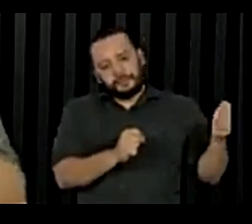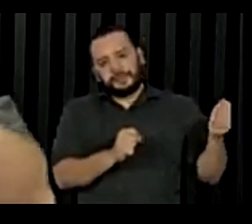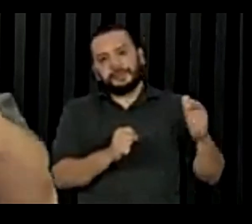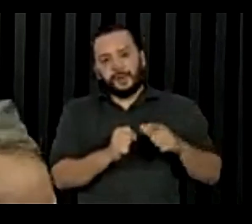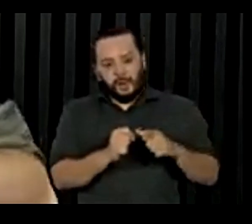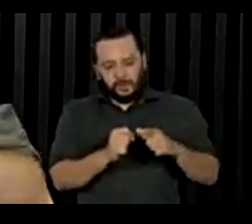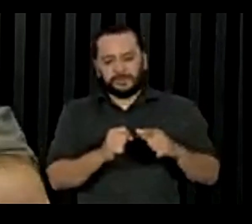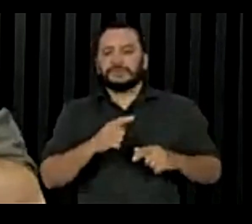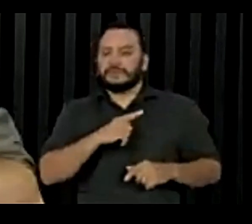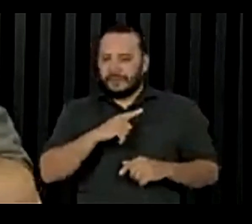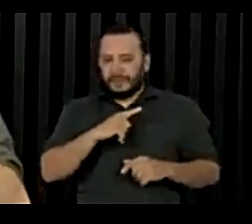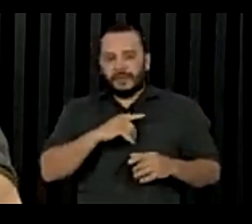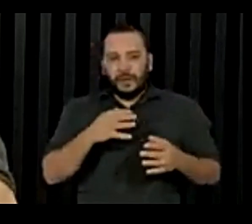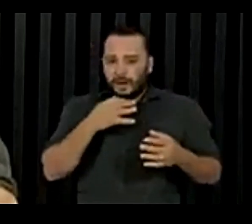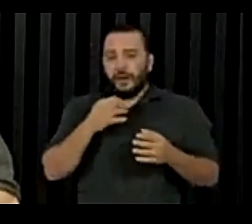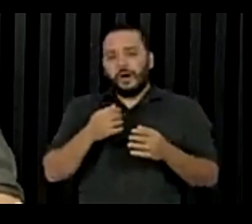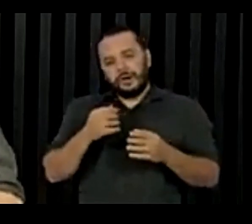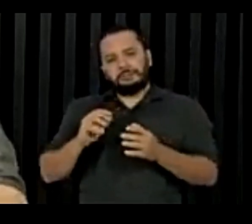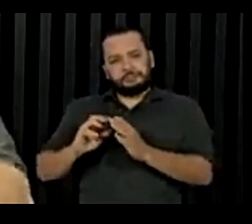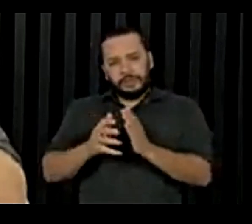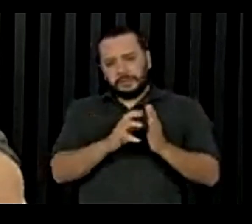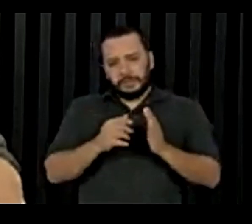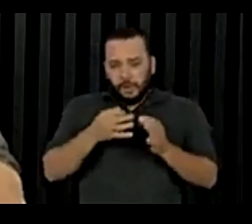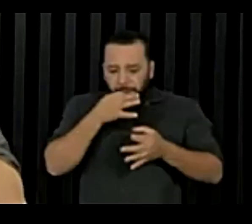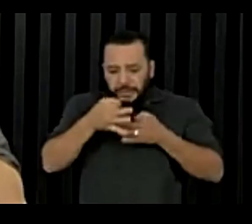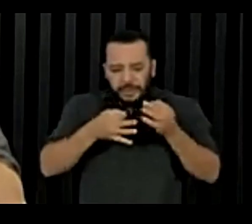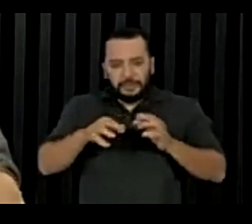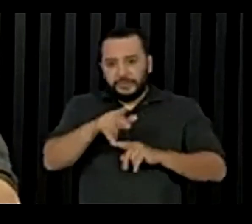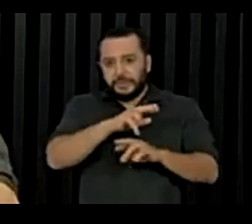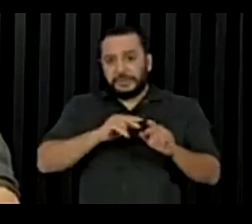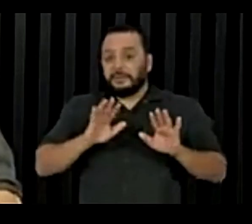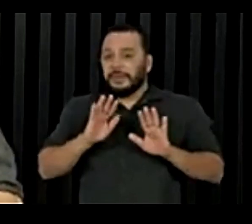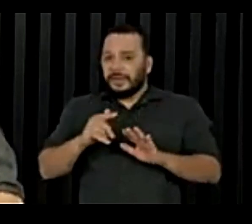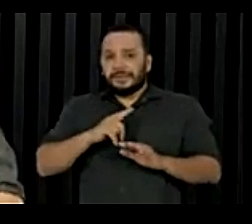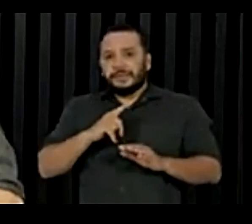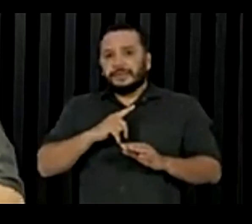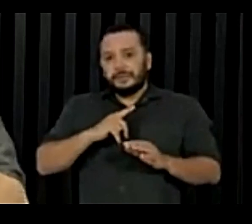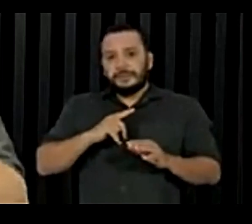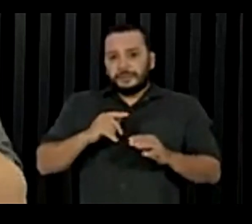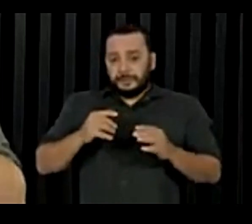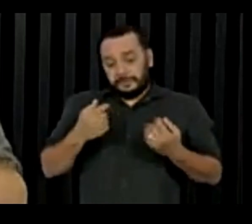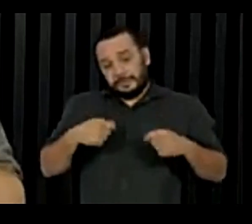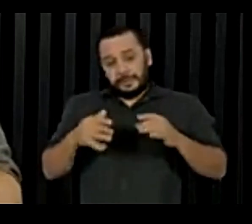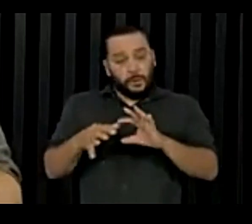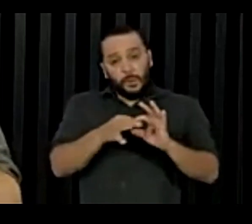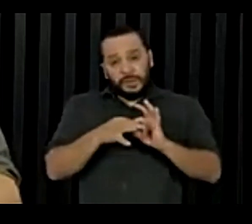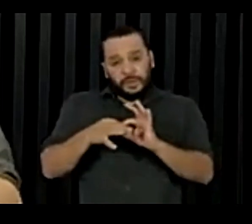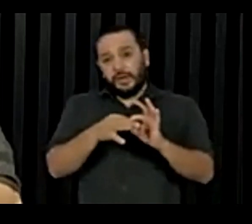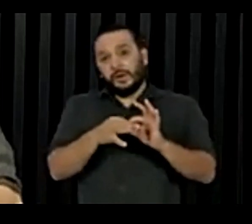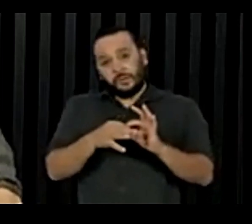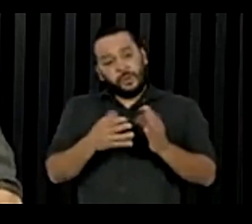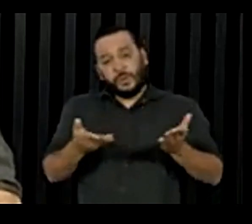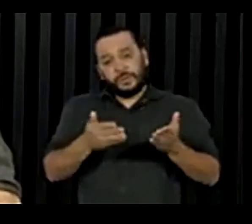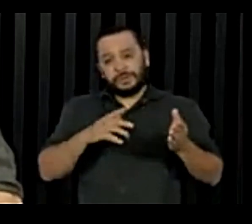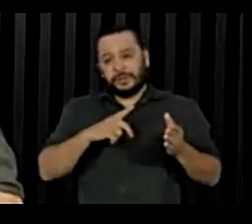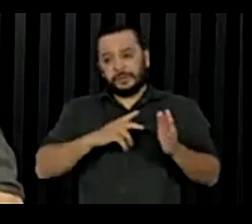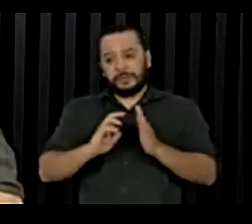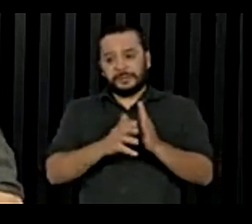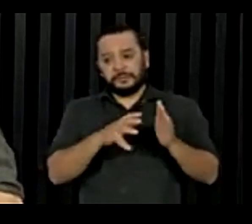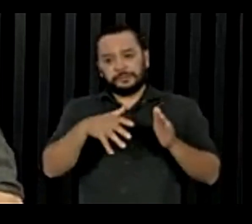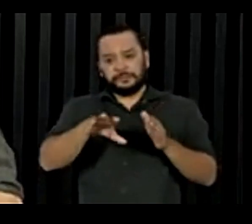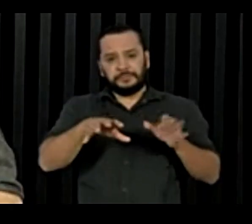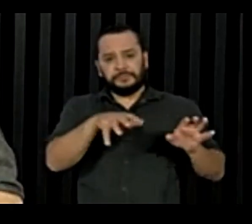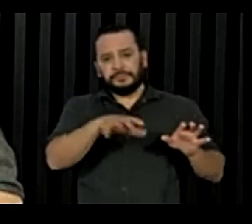divergentes, o que eu acho que é natural dentro de uma democracia, mas essa unidade partidária, ela hoje está um pouco mais dissipada. Hoje eu